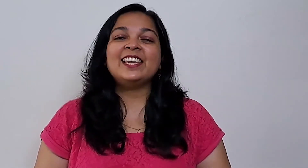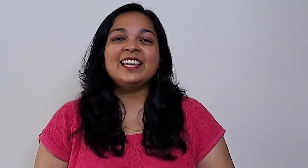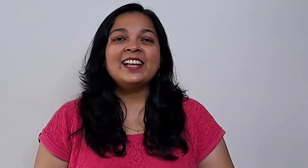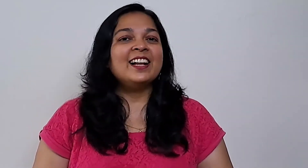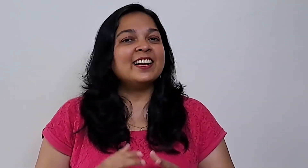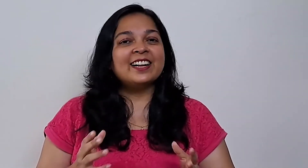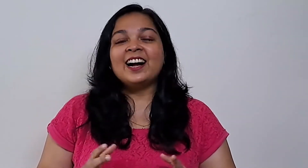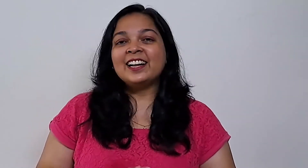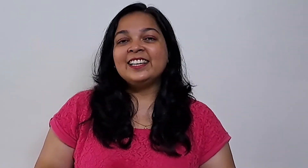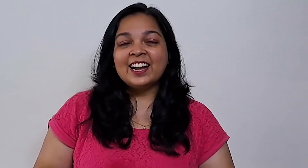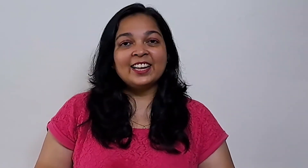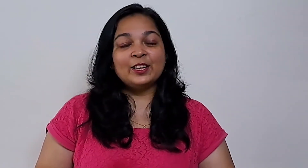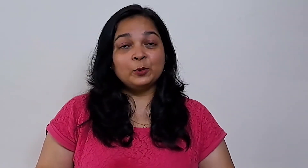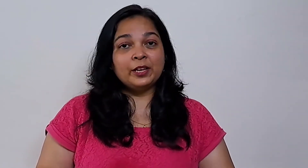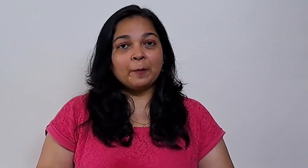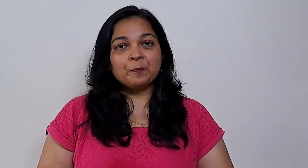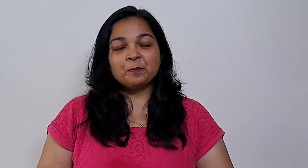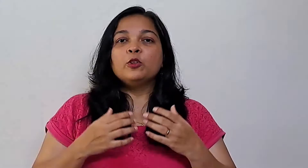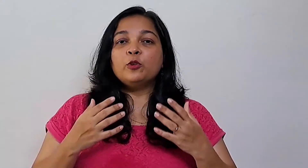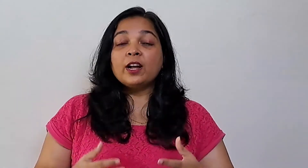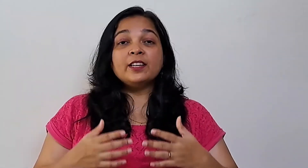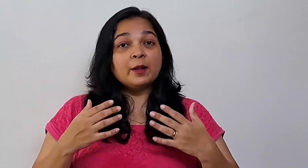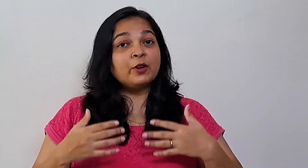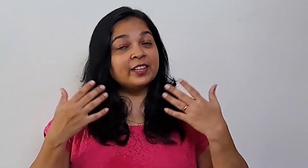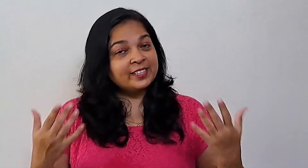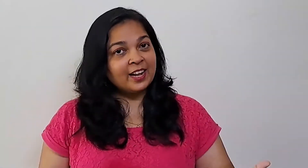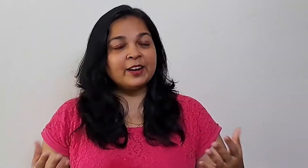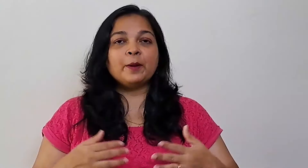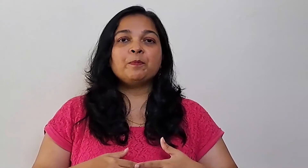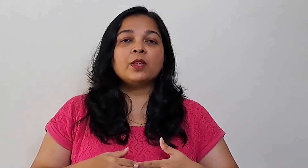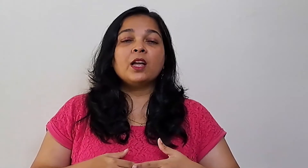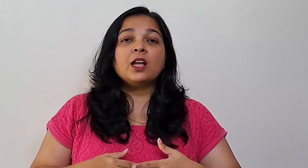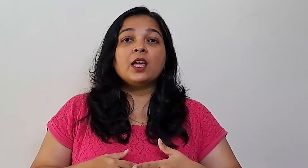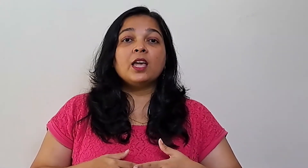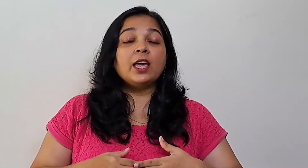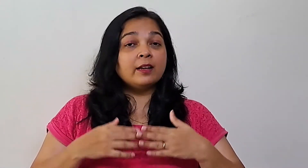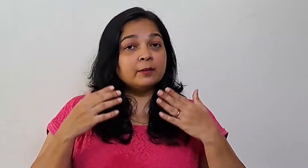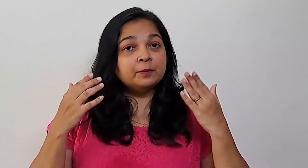ਉਹਨਾਂ ਦੀ ਕਹਾਣੀ ਬਾਰੇ ਅੱਜ ਆਪਾਂ ਸੁਣਾਂਗੇ। ਤੇ ਰਾਜਾ ਨੇ ਇੱਕ ਬਹੁਤ ਵੱਡੀ